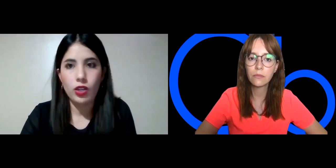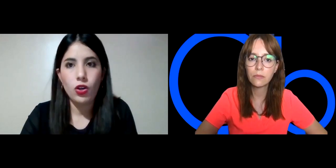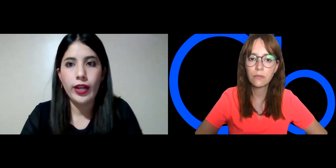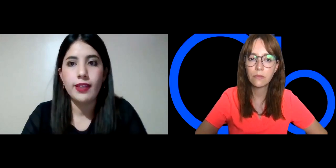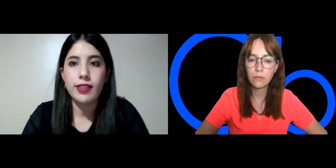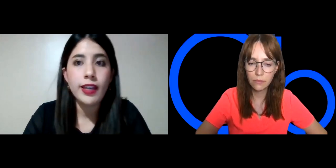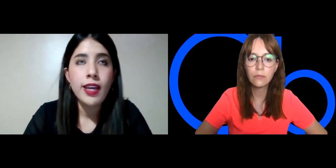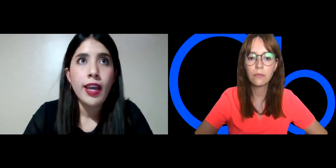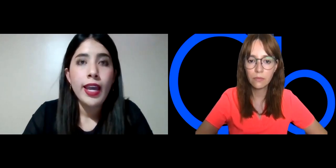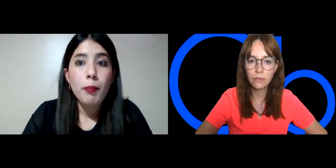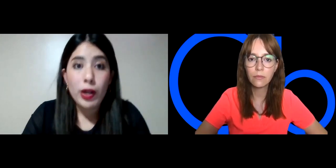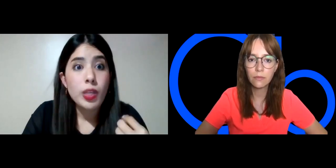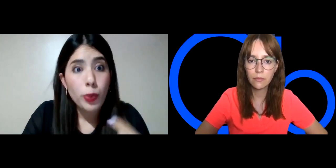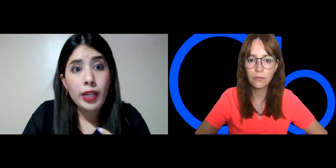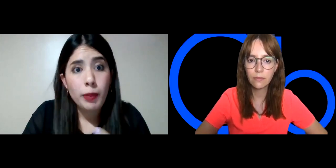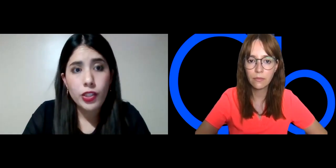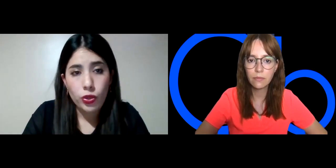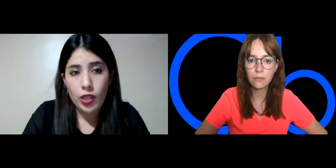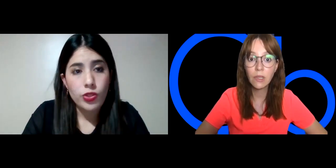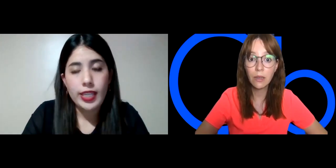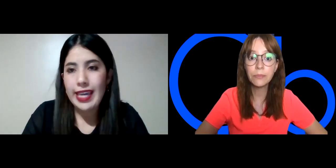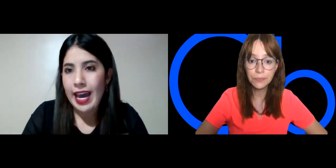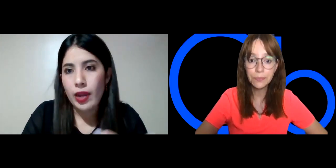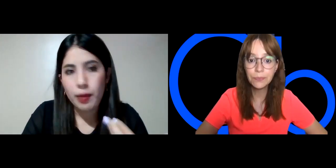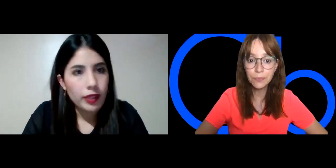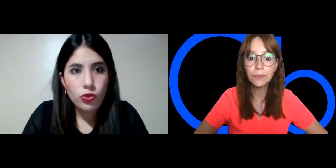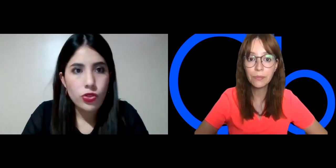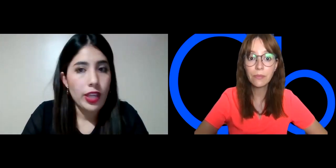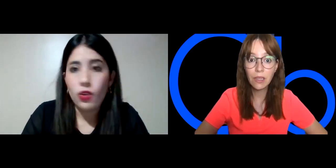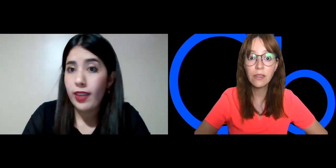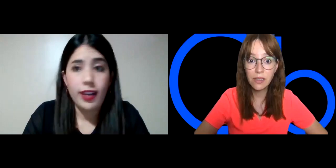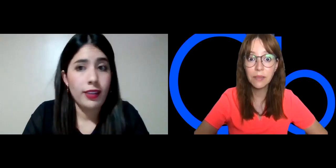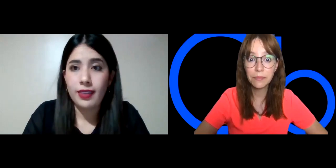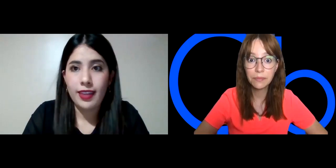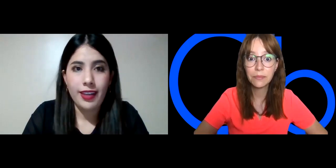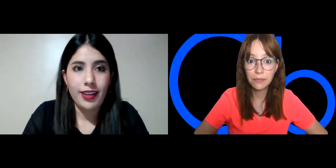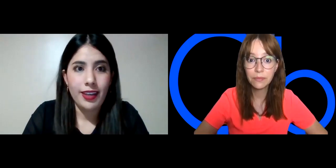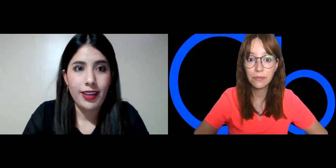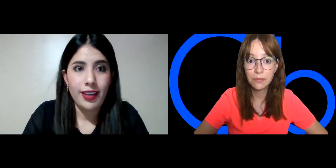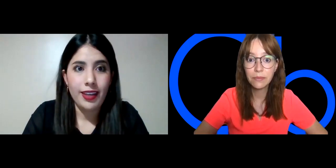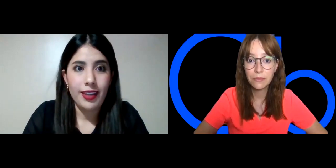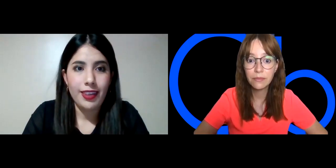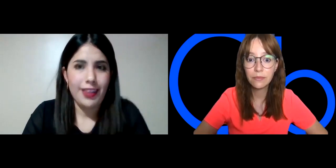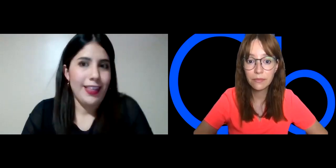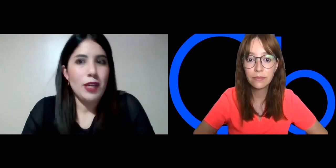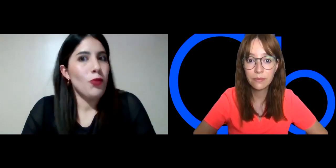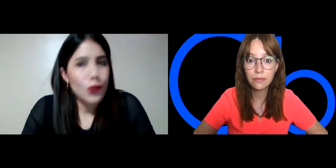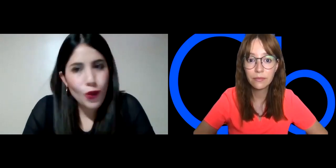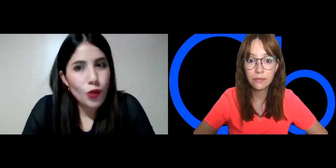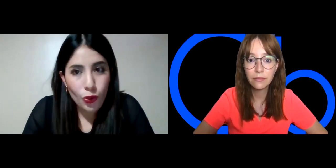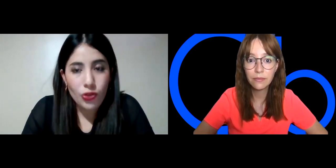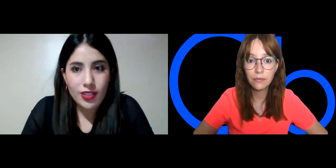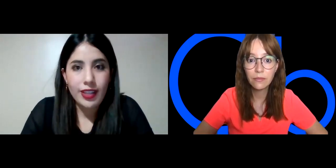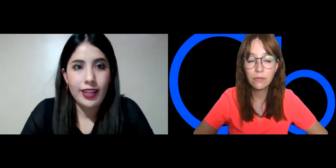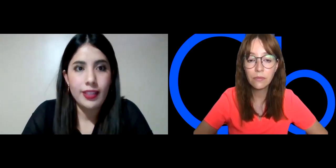y lo logran decir, pero sí pueden emitir sonidos y al emitir un sonido dejan de ser mudos, no